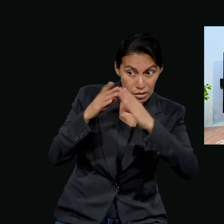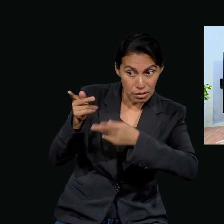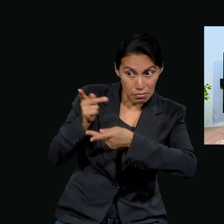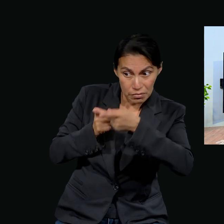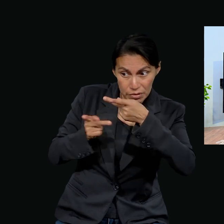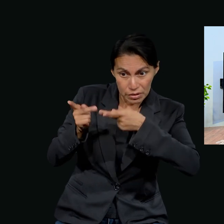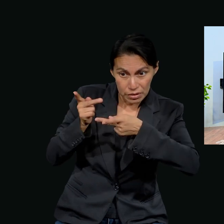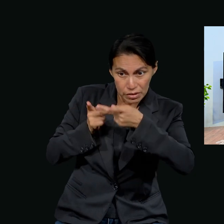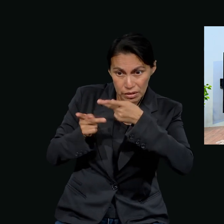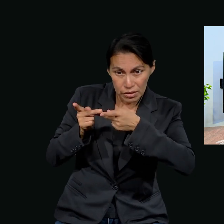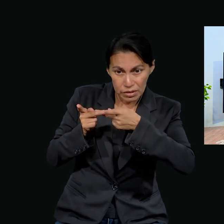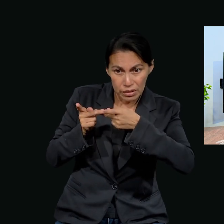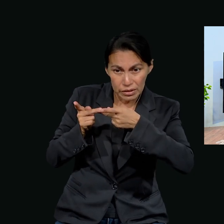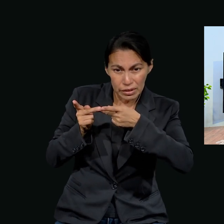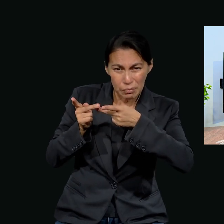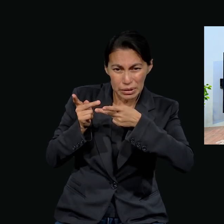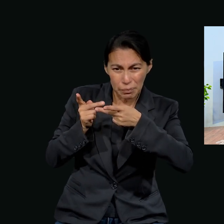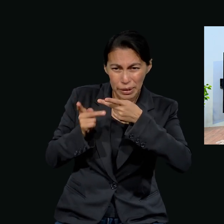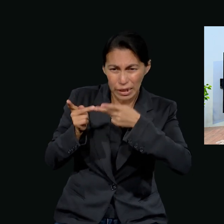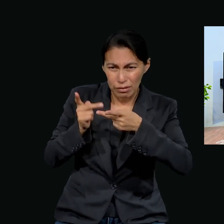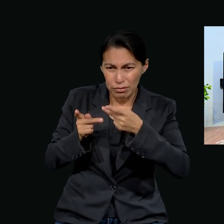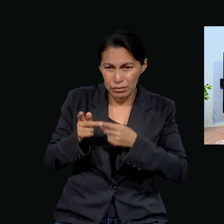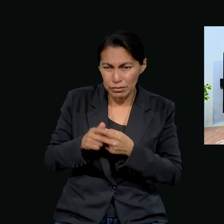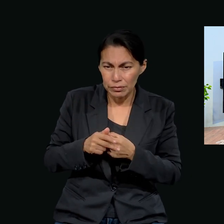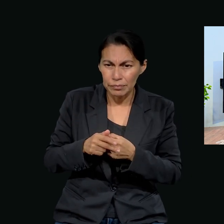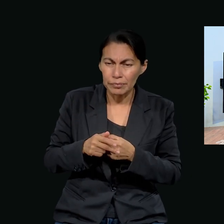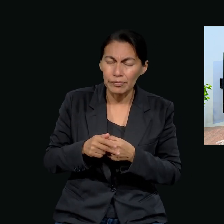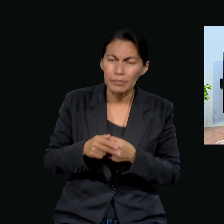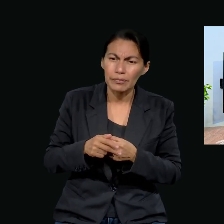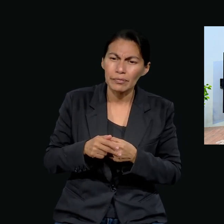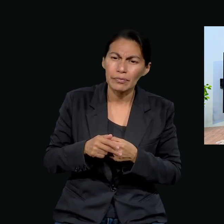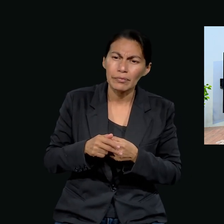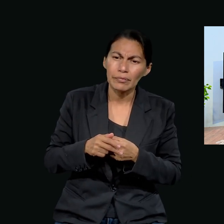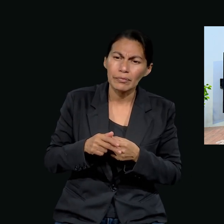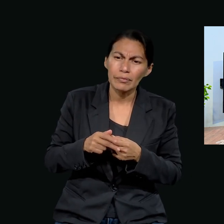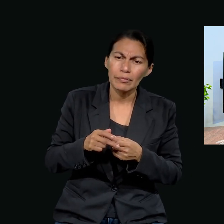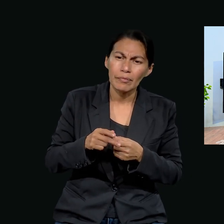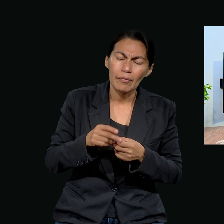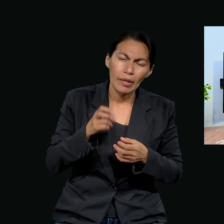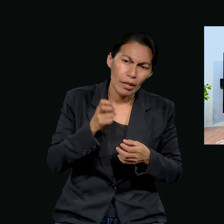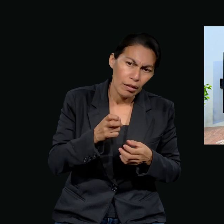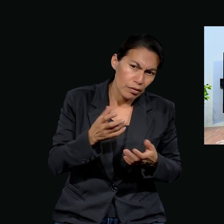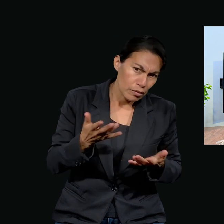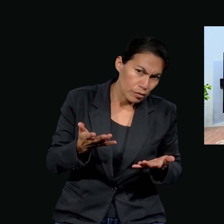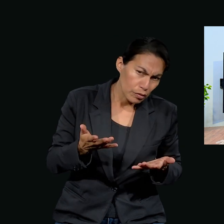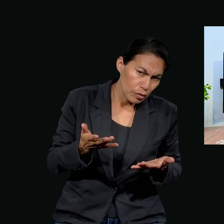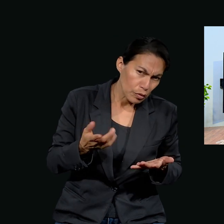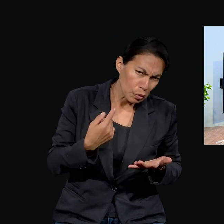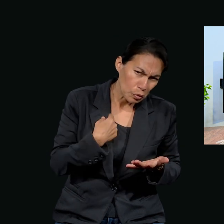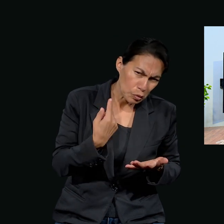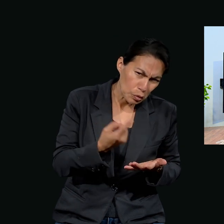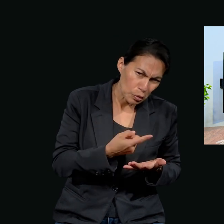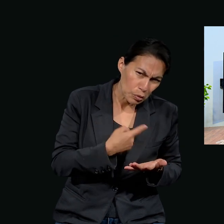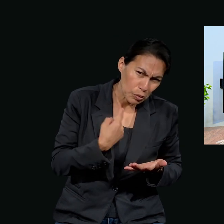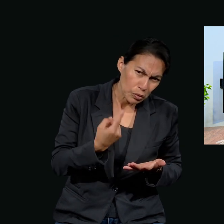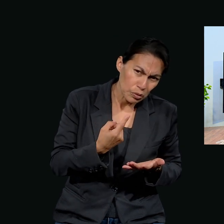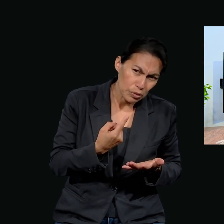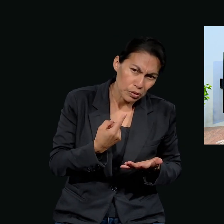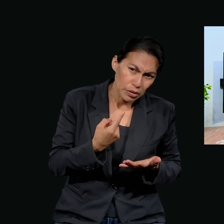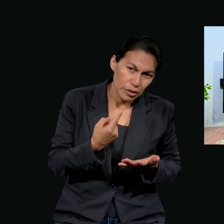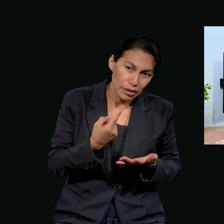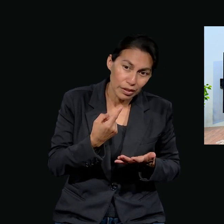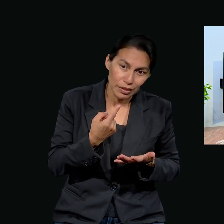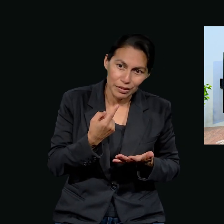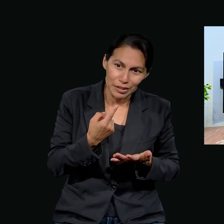prestó su casa, no nos quiso cobrar ni alquiler siquiera, y estuvimos parando en esa casa por años. Entonces, que teníamos que